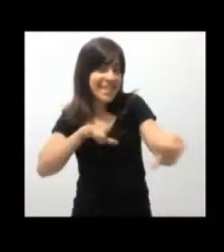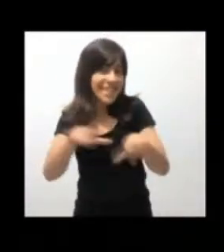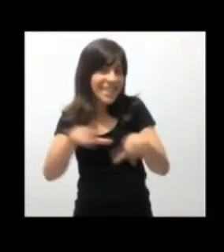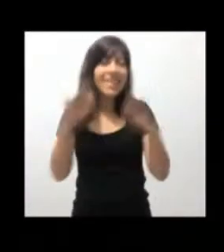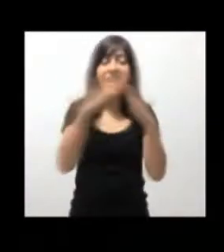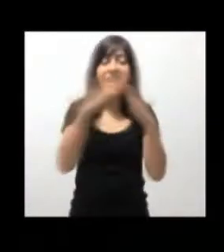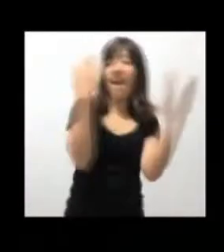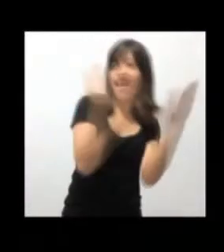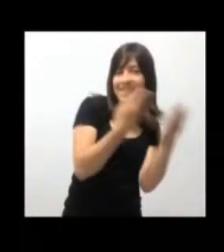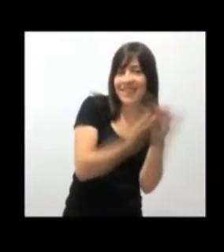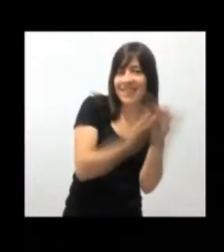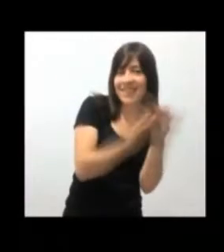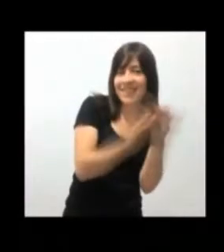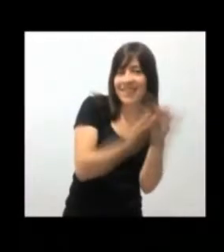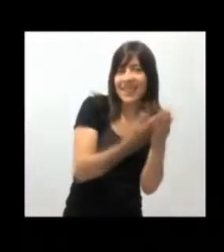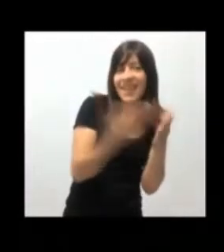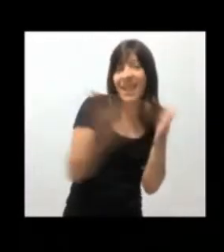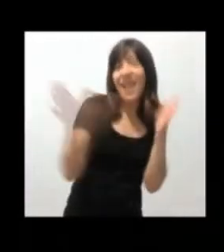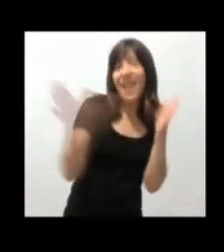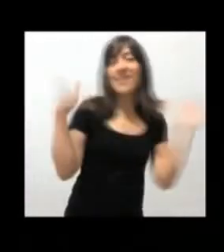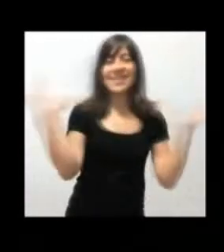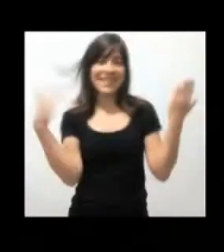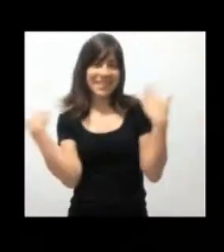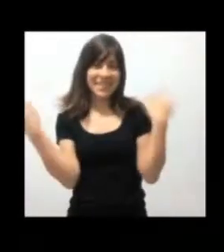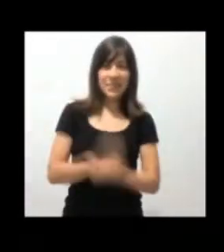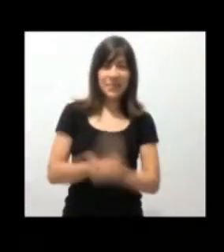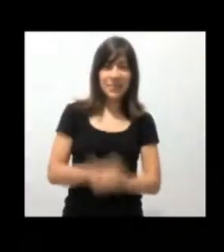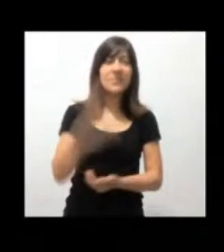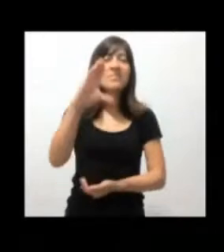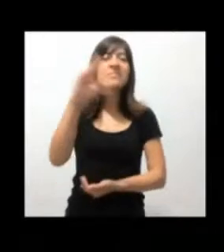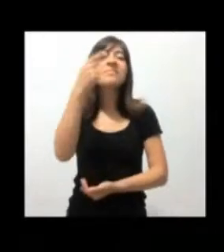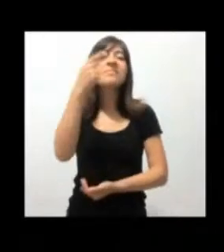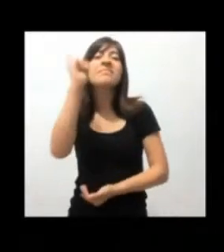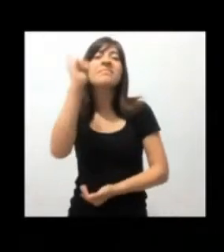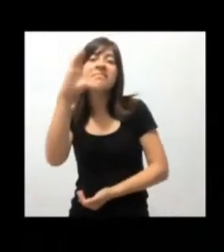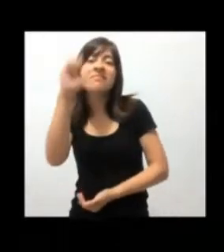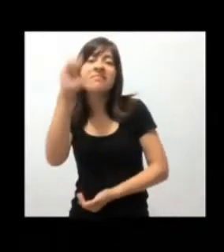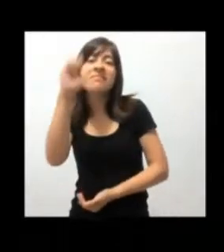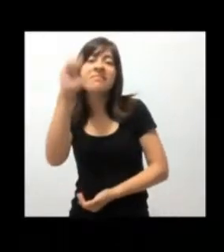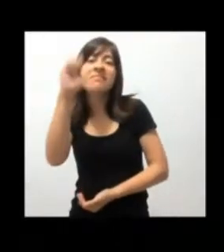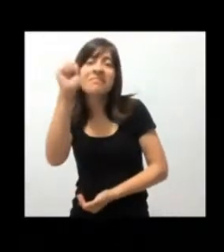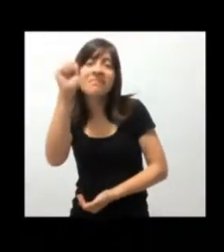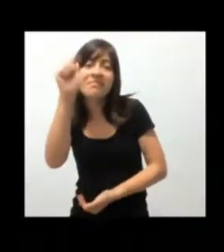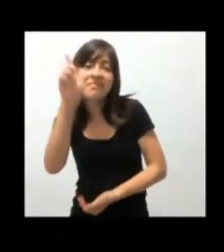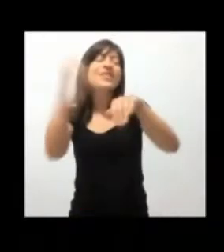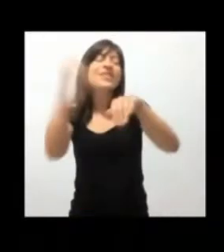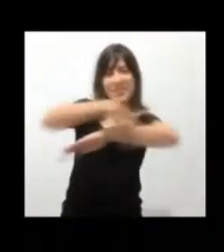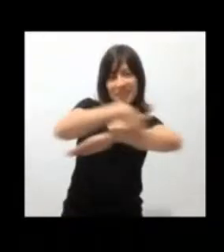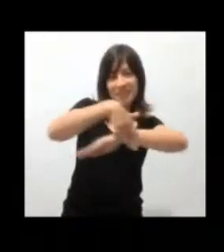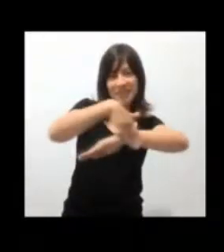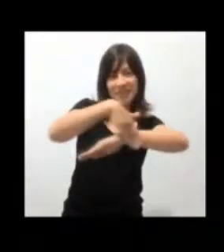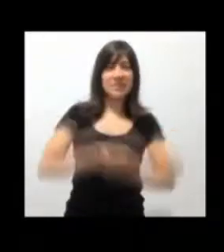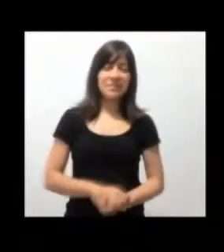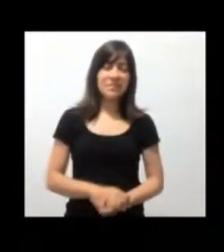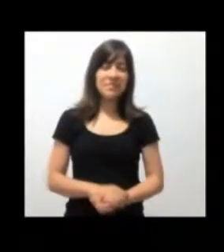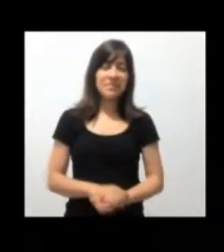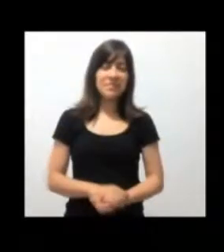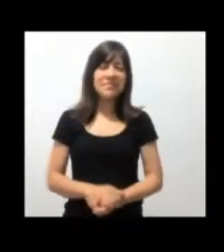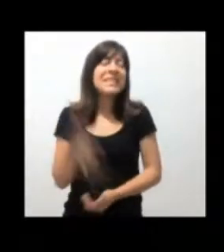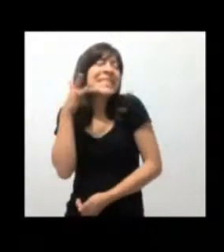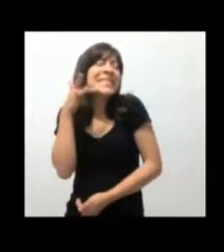convida para ir para a rua. É uma delícia. Você tem uma vida completamente independente